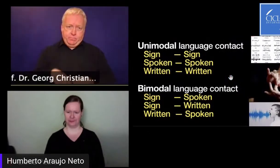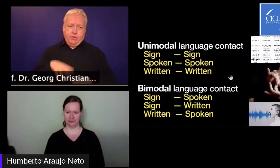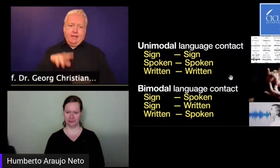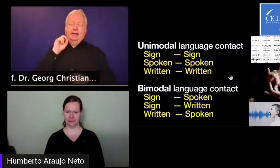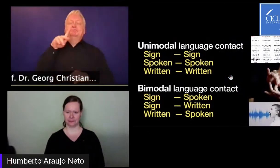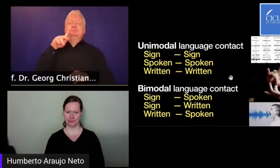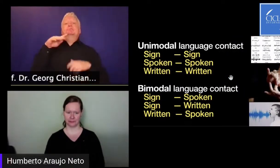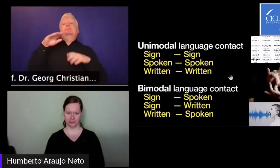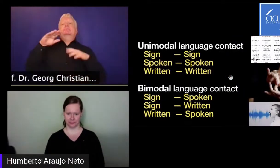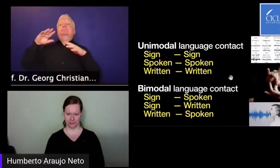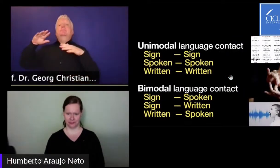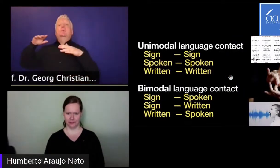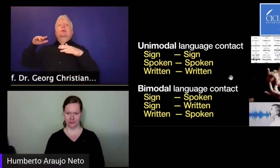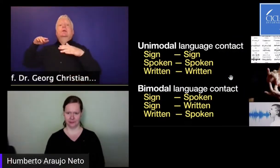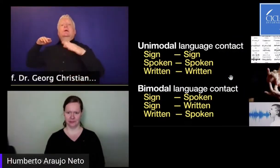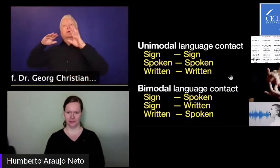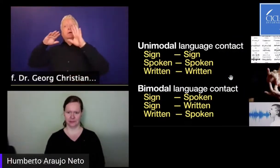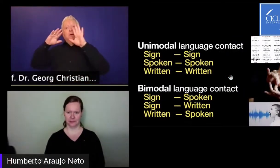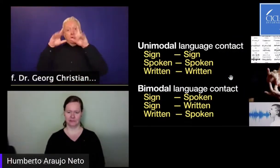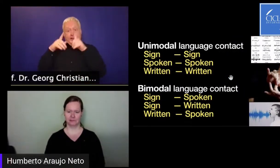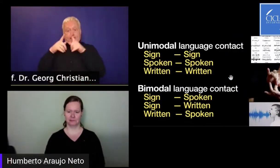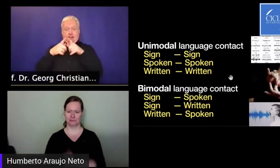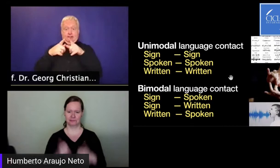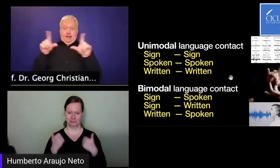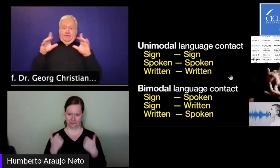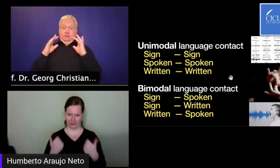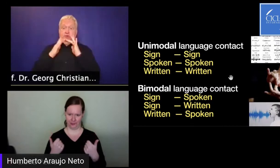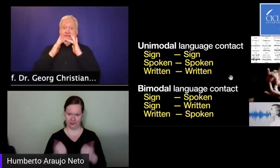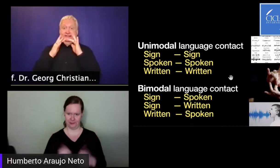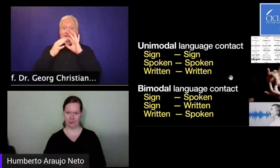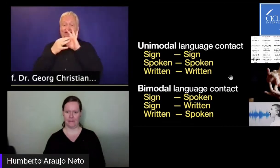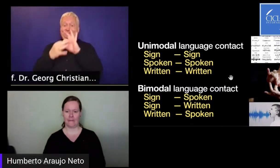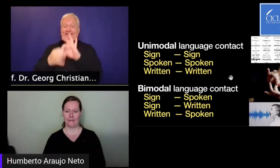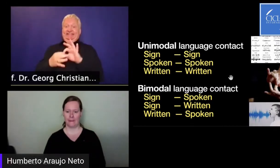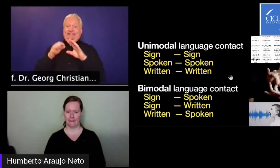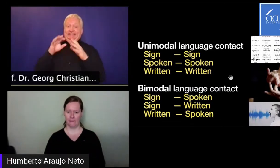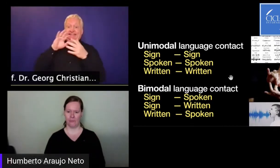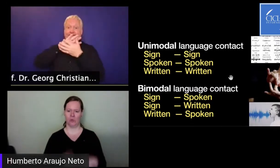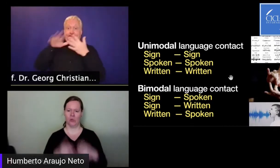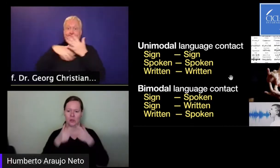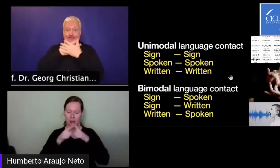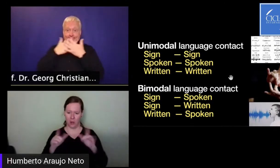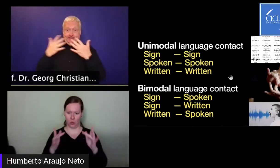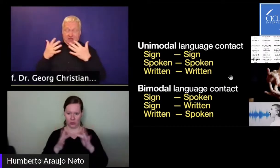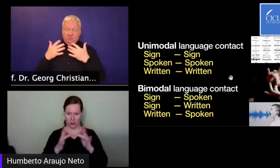é basicamente o território dos estudos sobre línguas em contato.